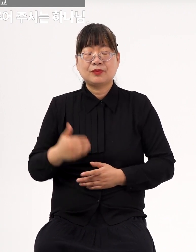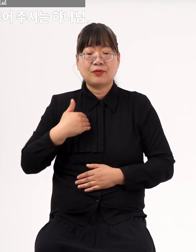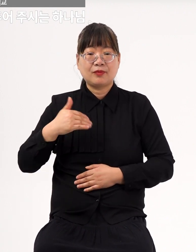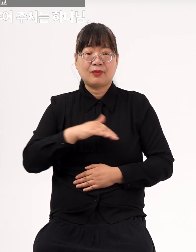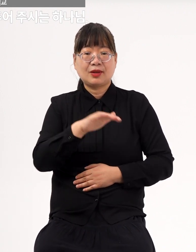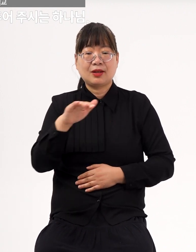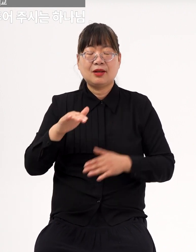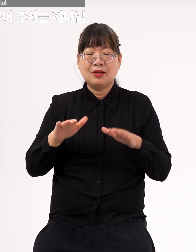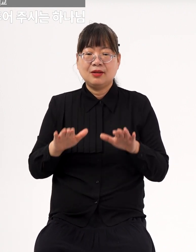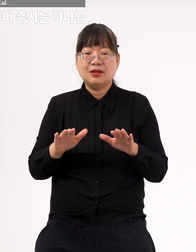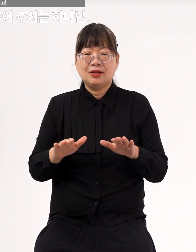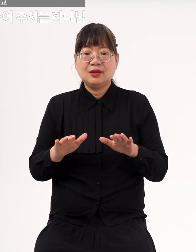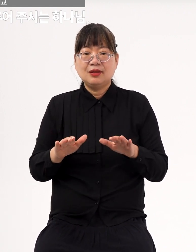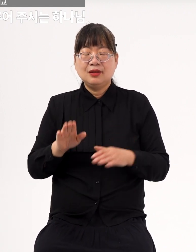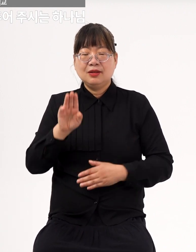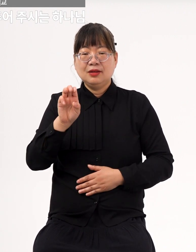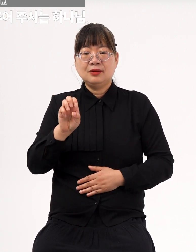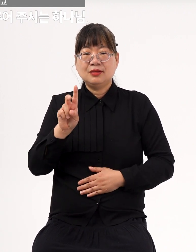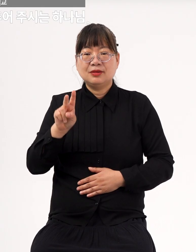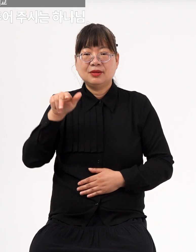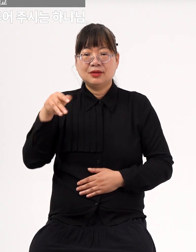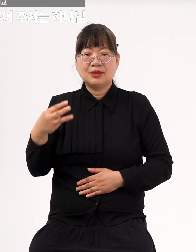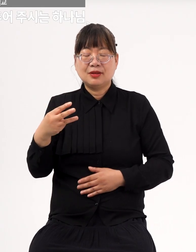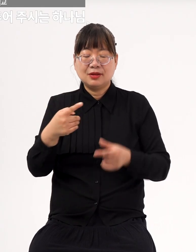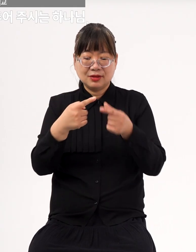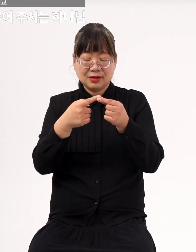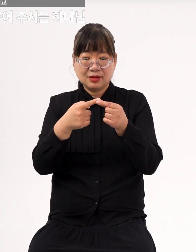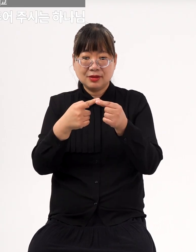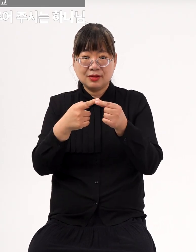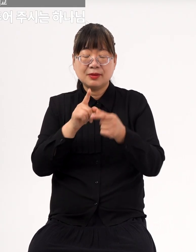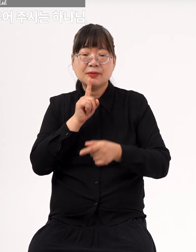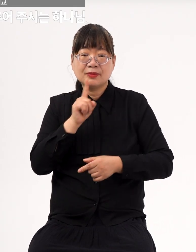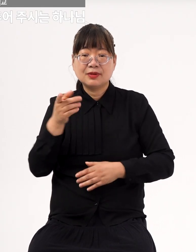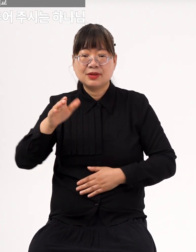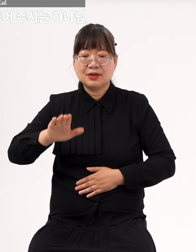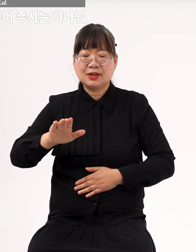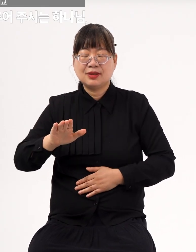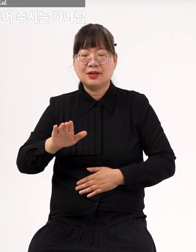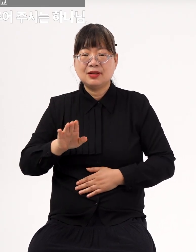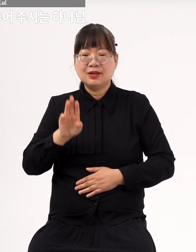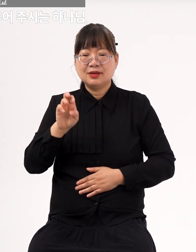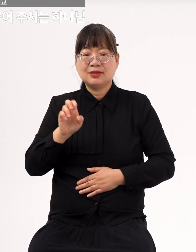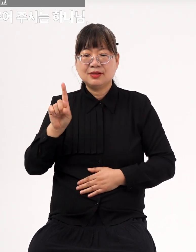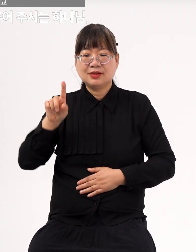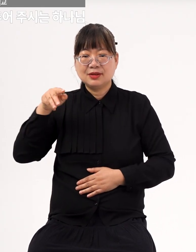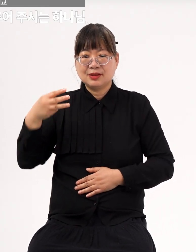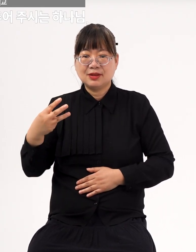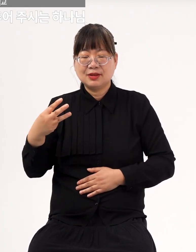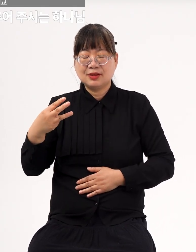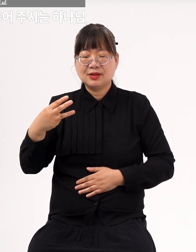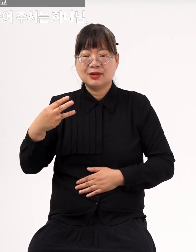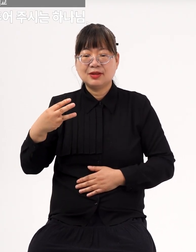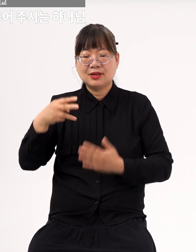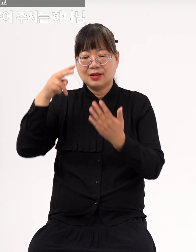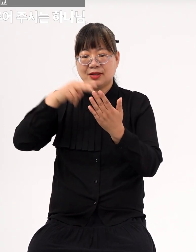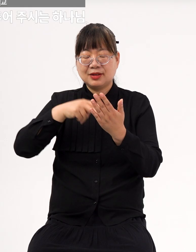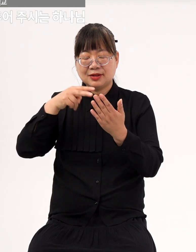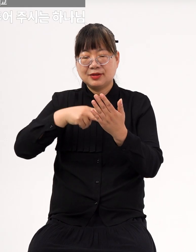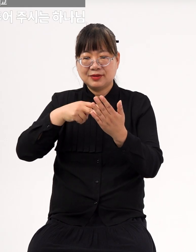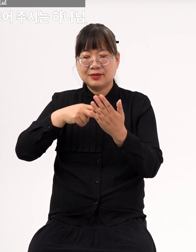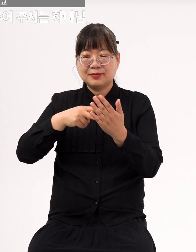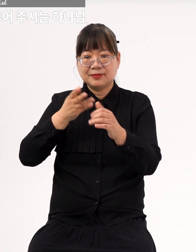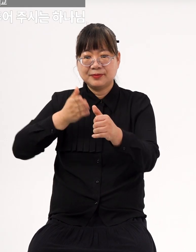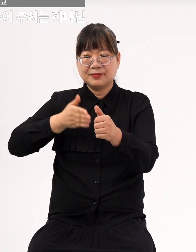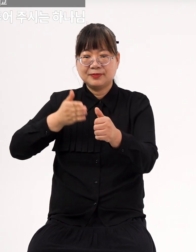우리 오늘 32절이 첫 절인데요. 앞에 31절을 한번 좀 읽고